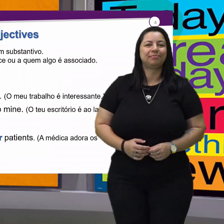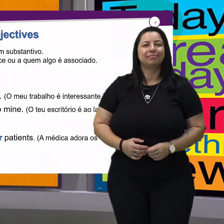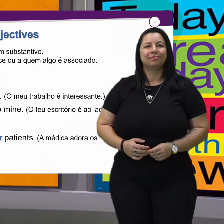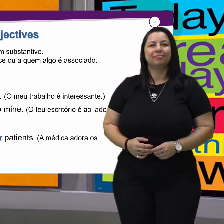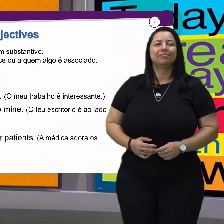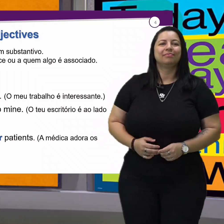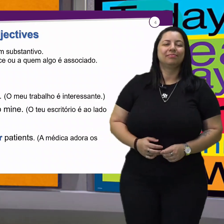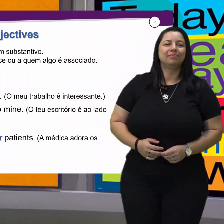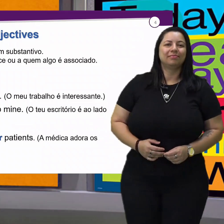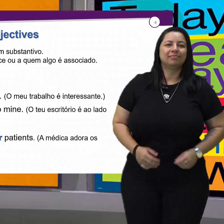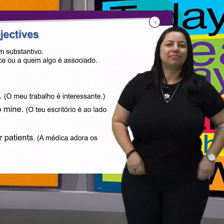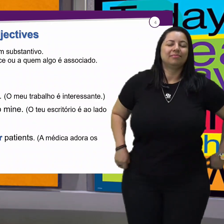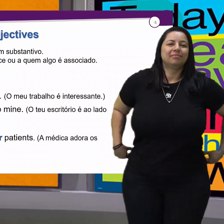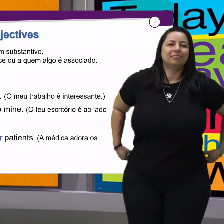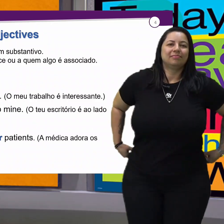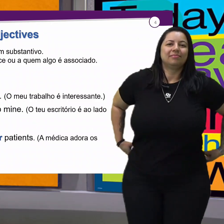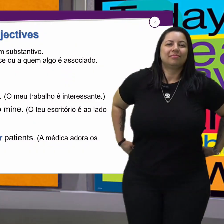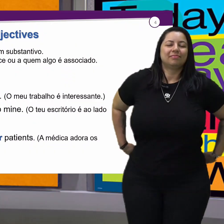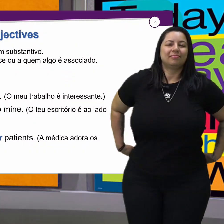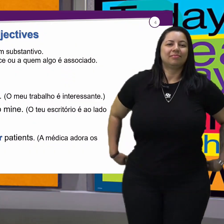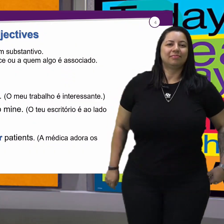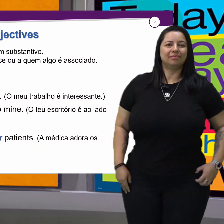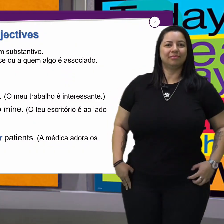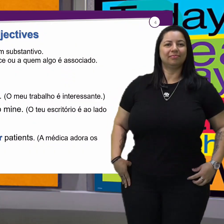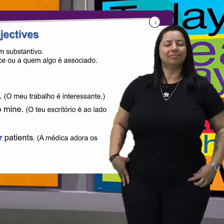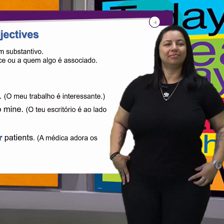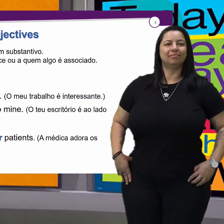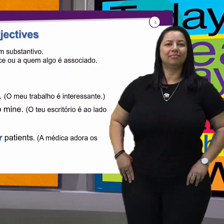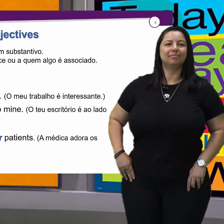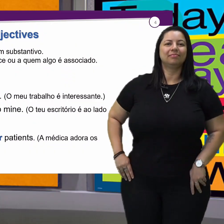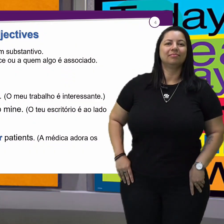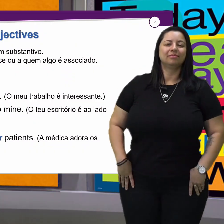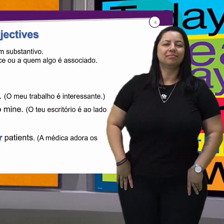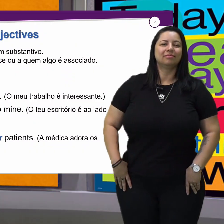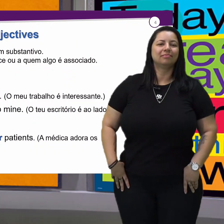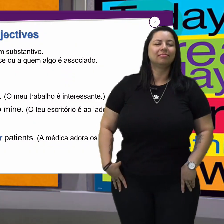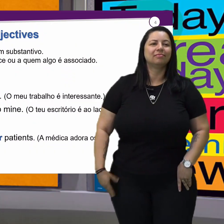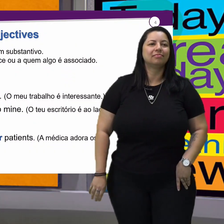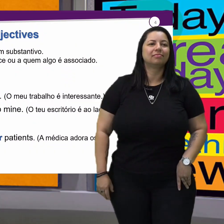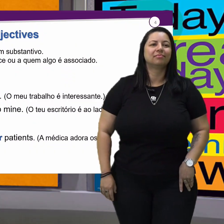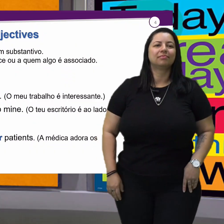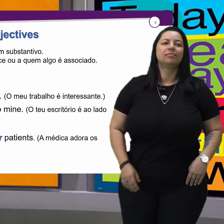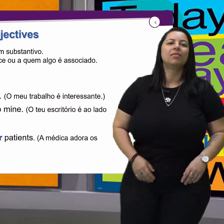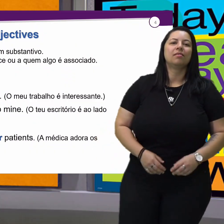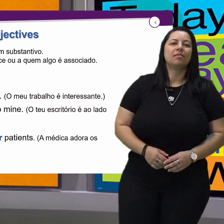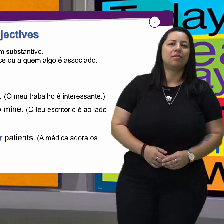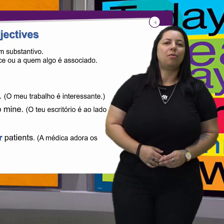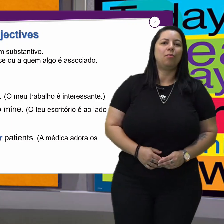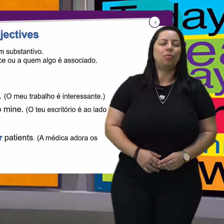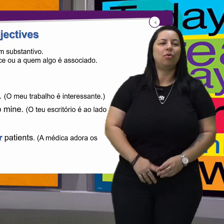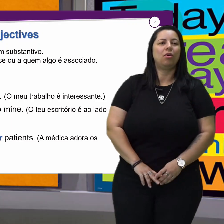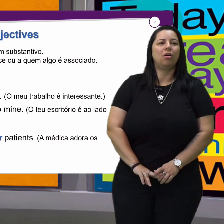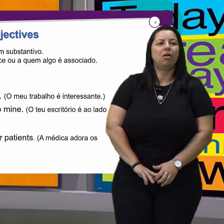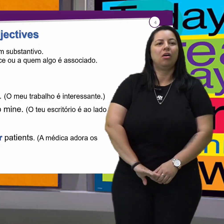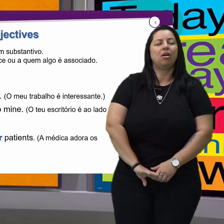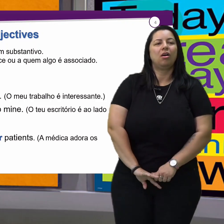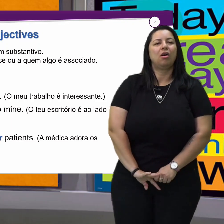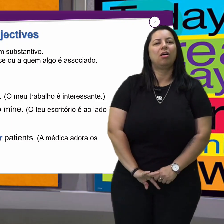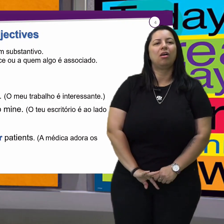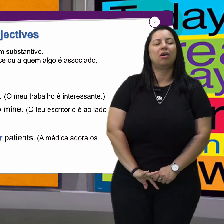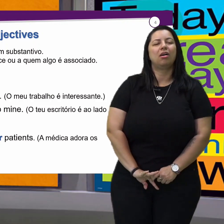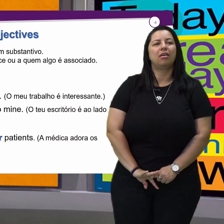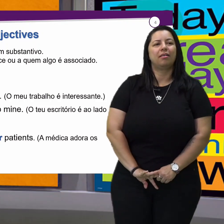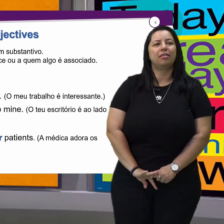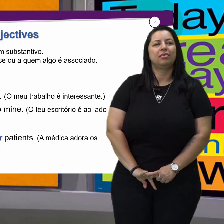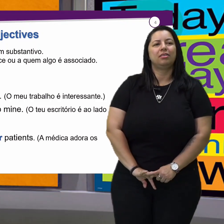pronome do caso reto que a gente viu na aula passada, eu. Então, o correspondente a ele é o my. My que